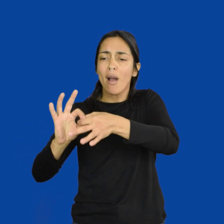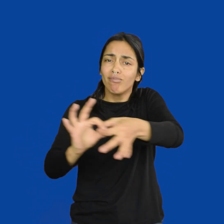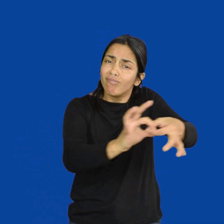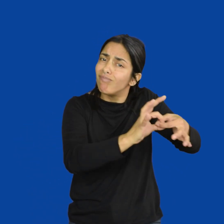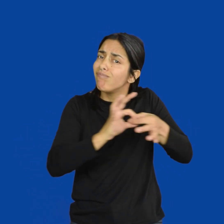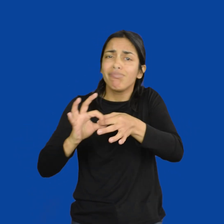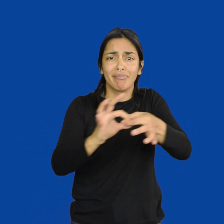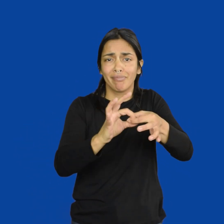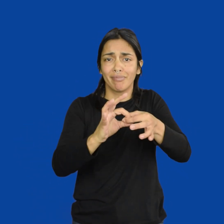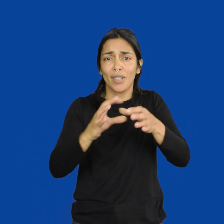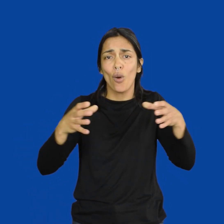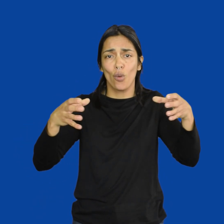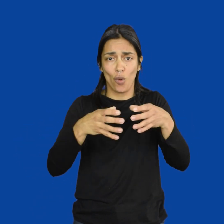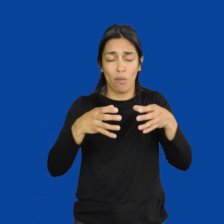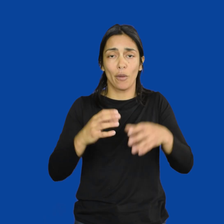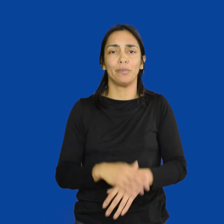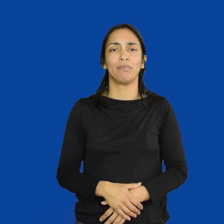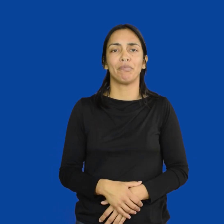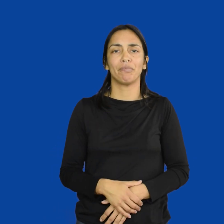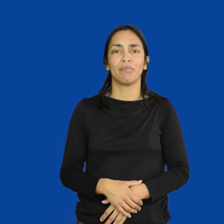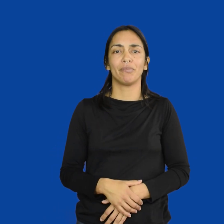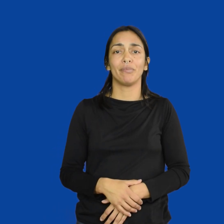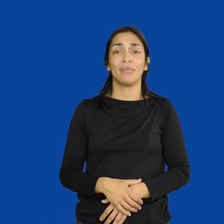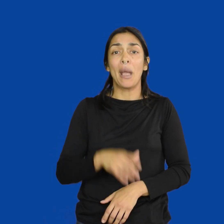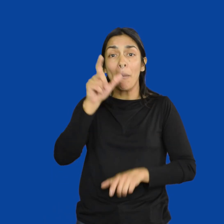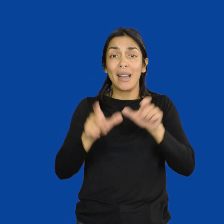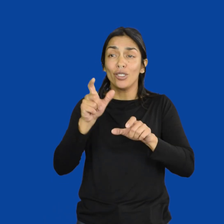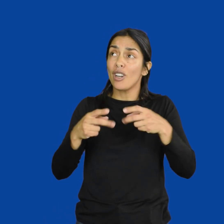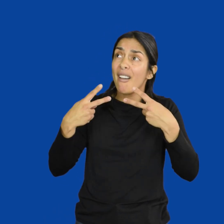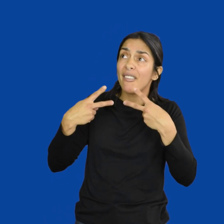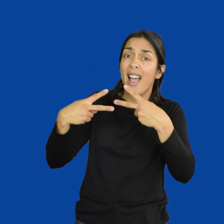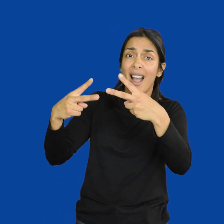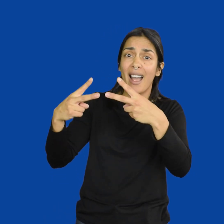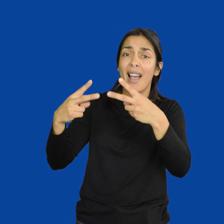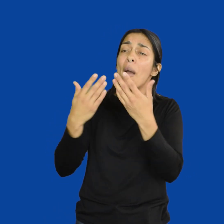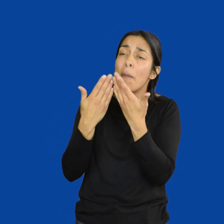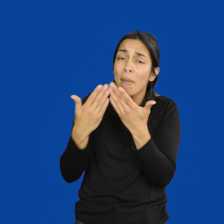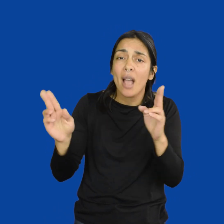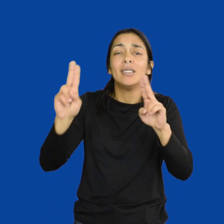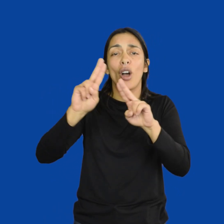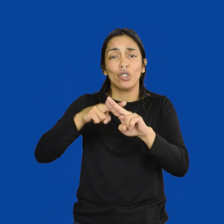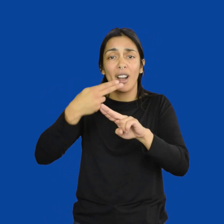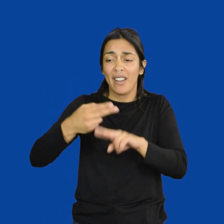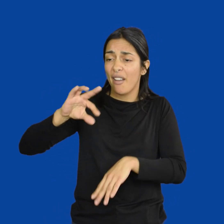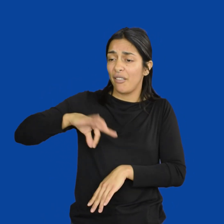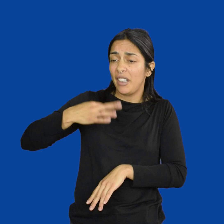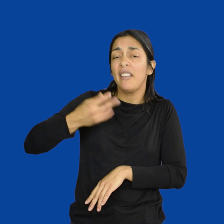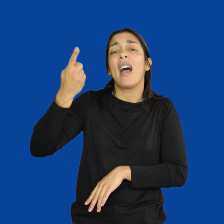diáspora. Para los migrantes este era un nuevo inicio, aunque esto no significaba que el dolor